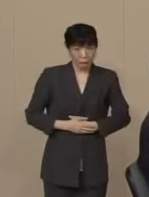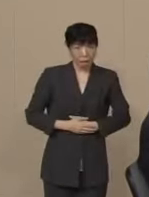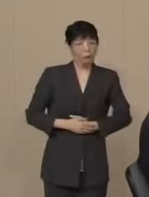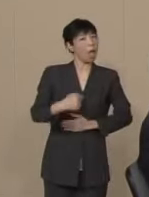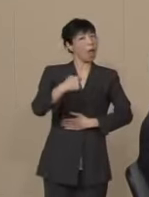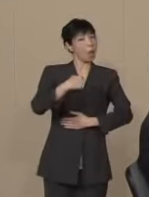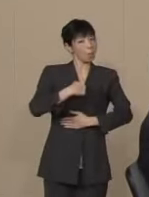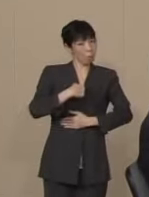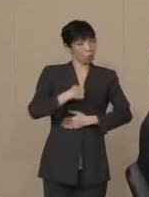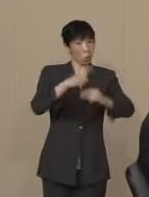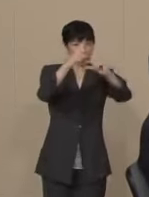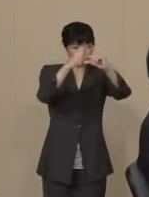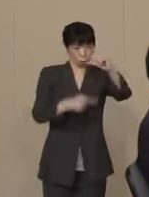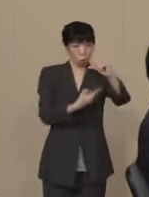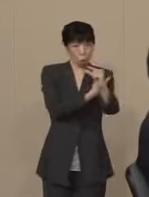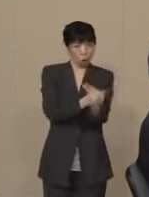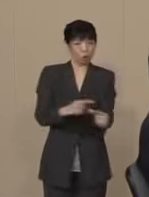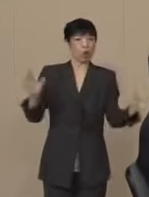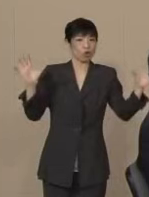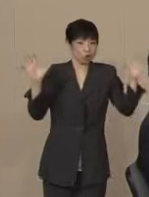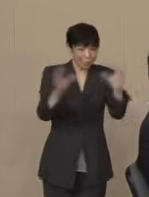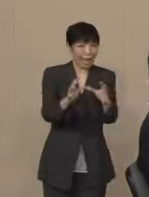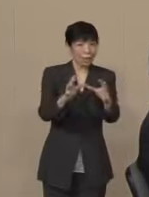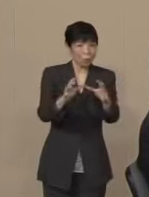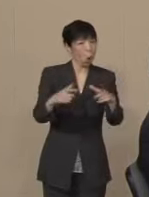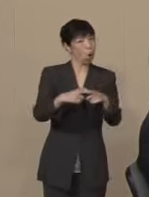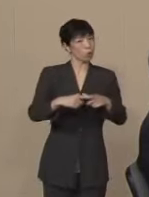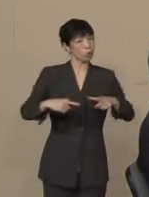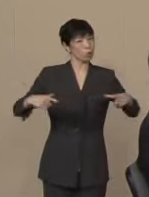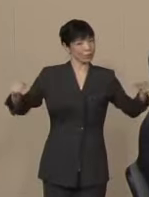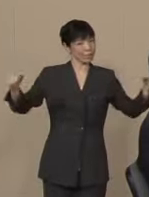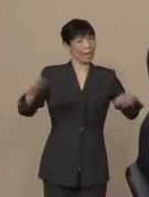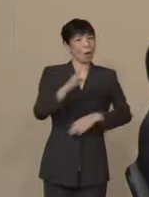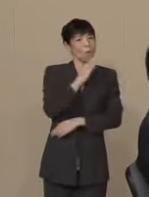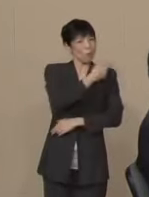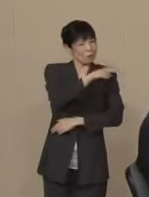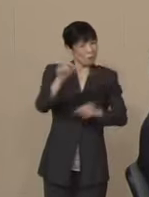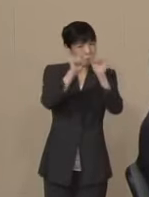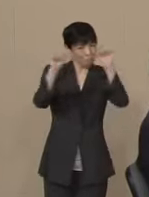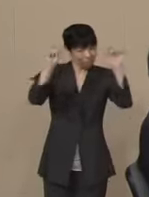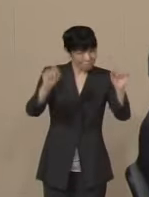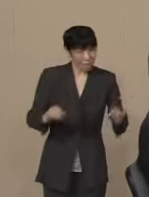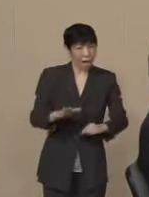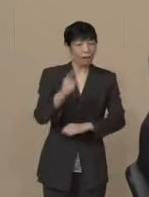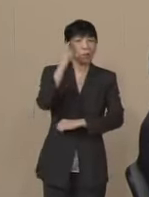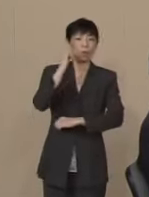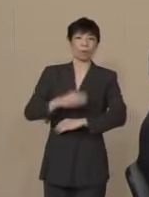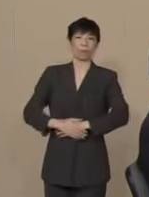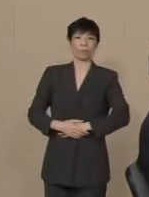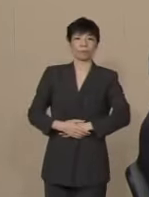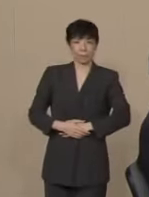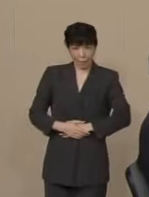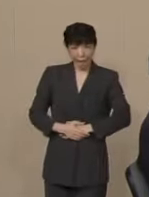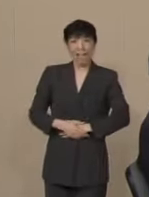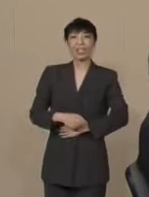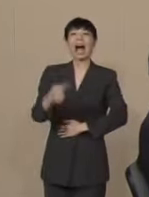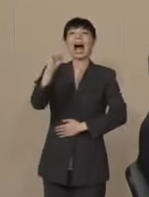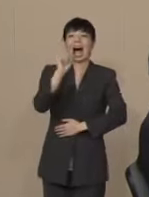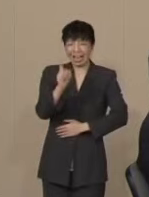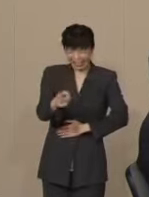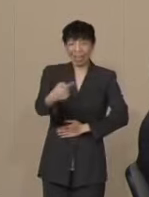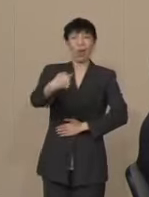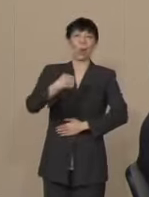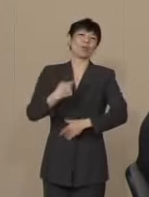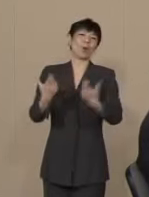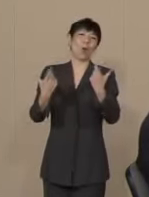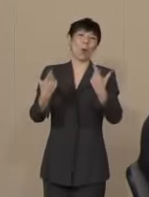く海、あなたと見つめ丘、あなた